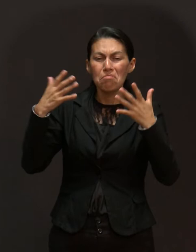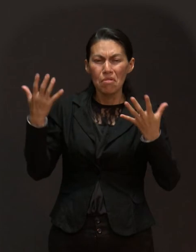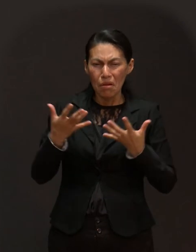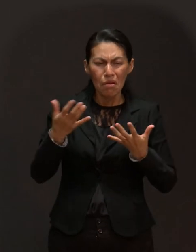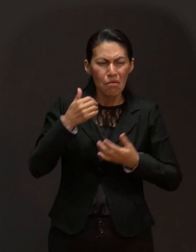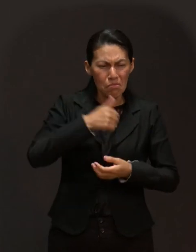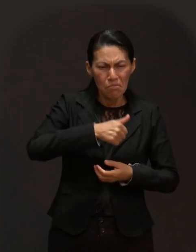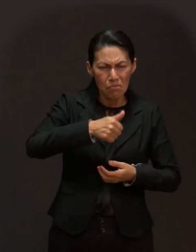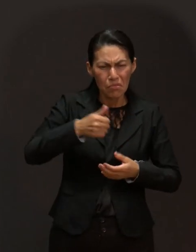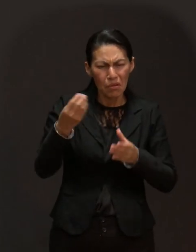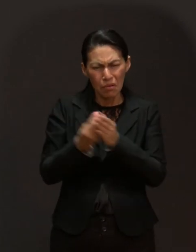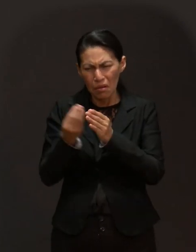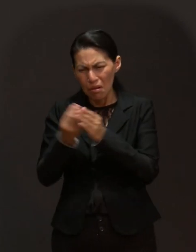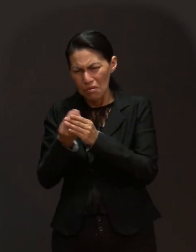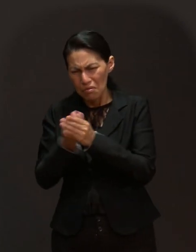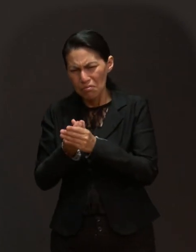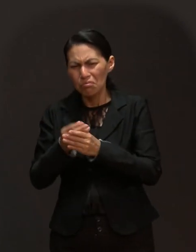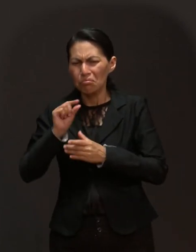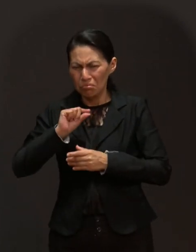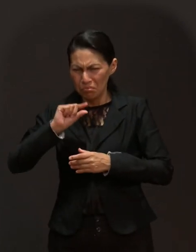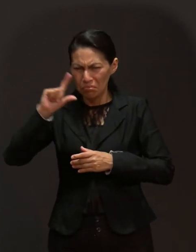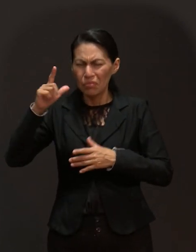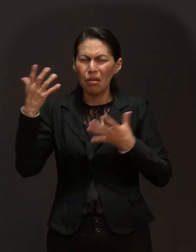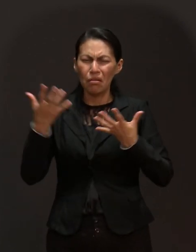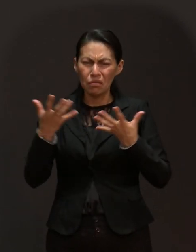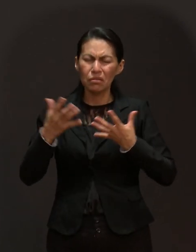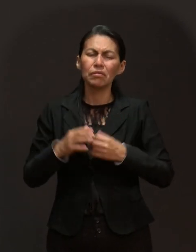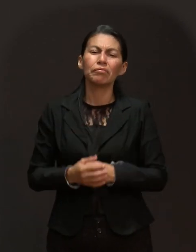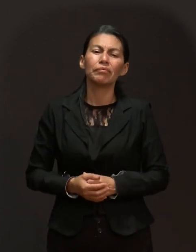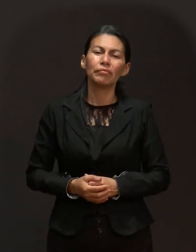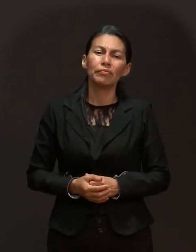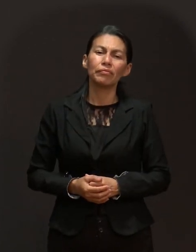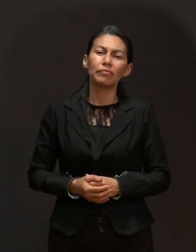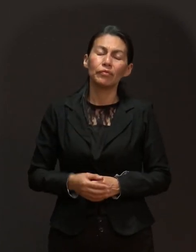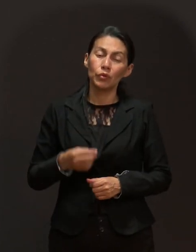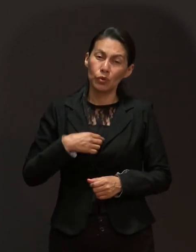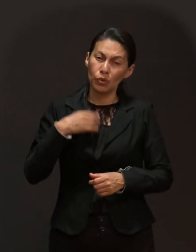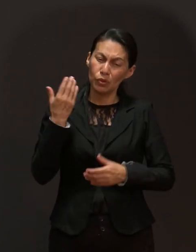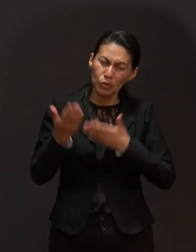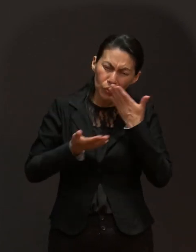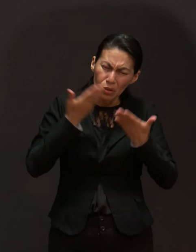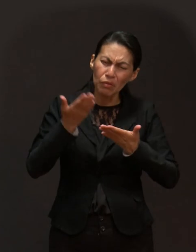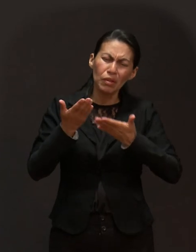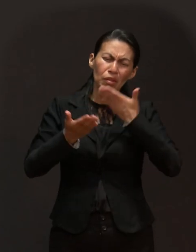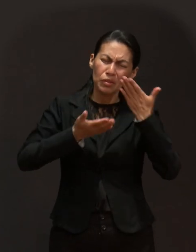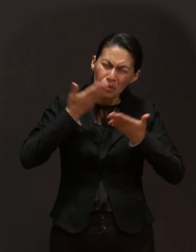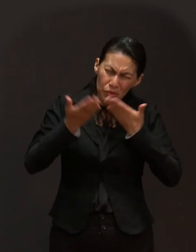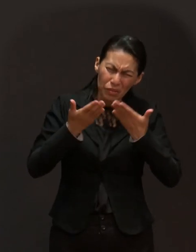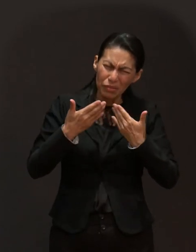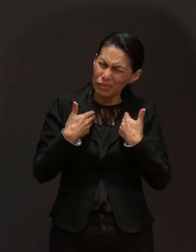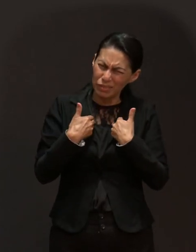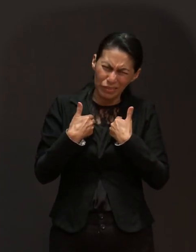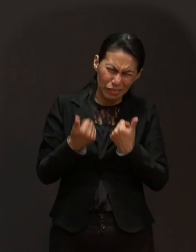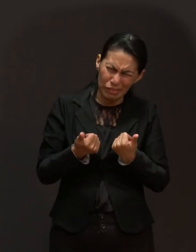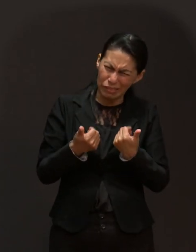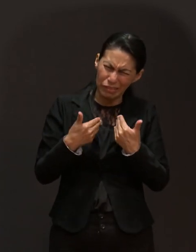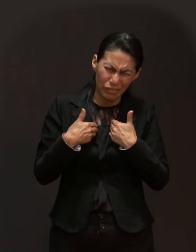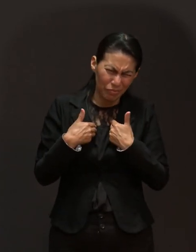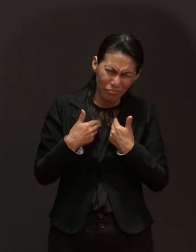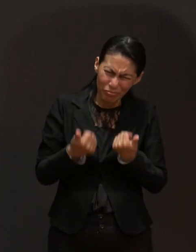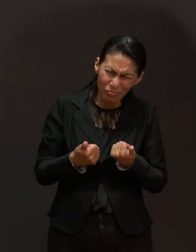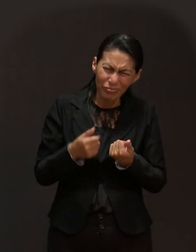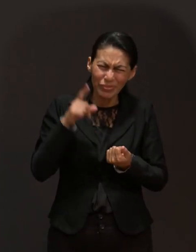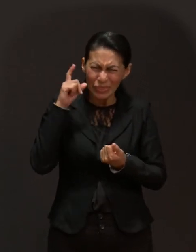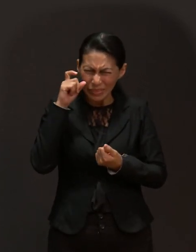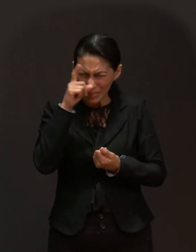superar cada curso porque realmente yo le digo pastor estudiaba estudiaba y a veces no